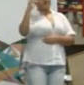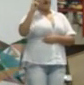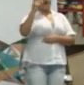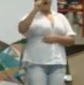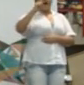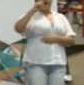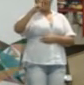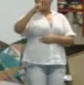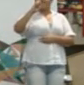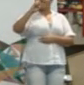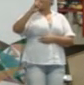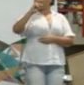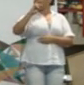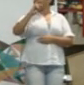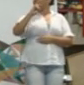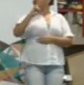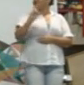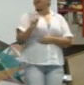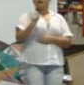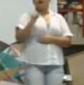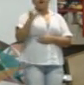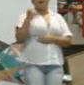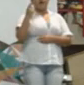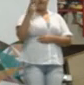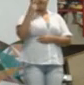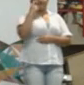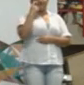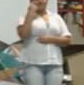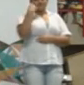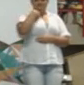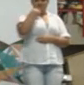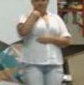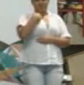Você não passa nem no terminal. Tá bom?